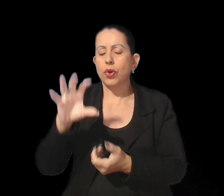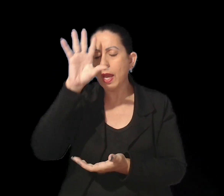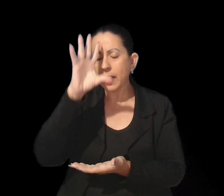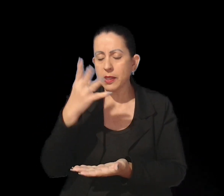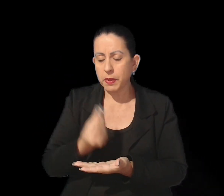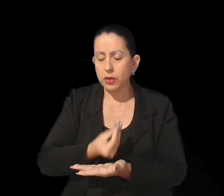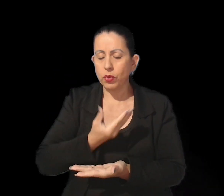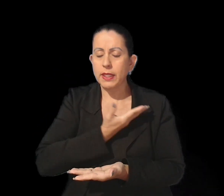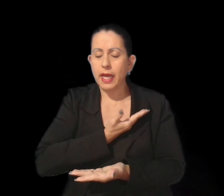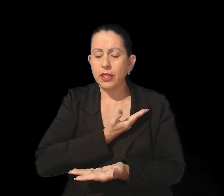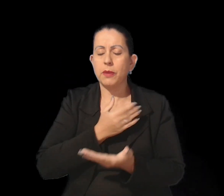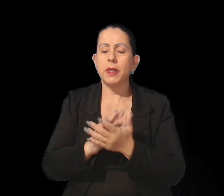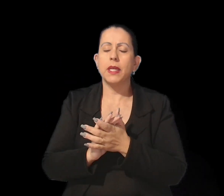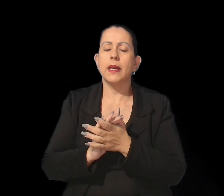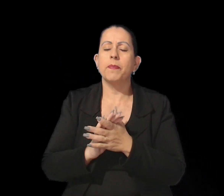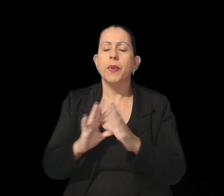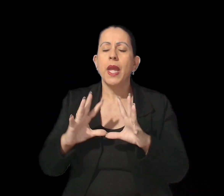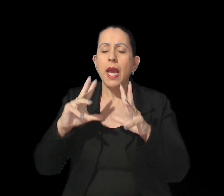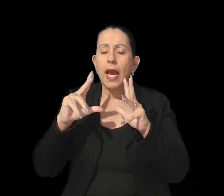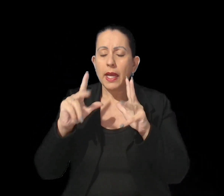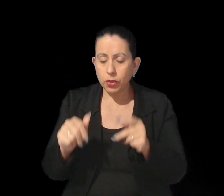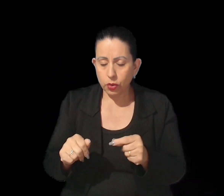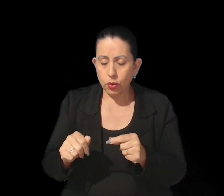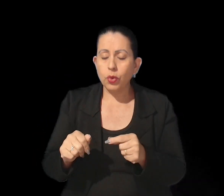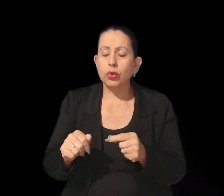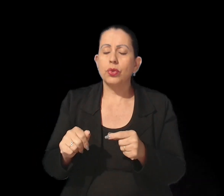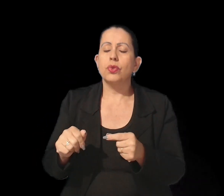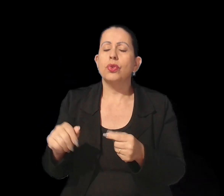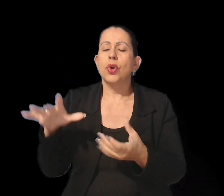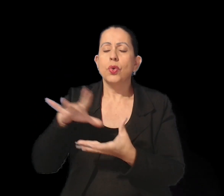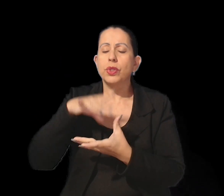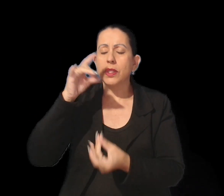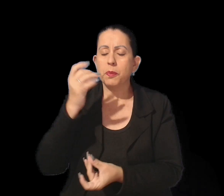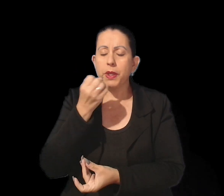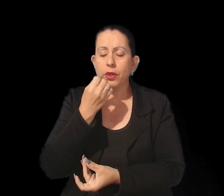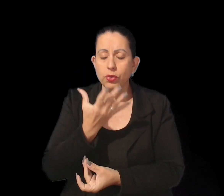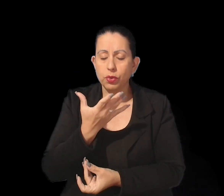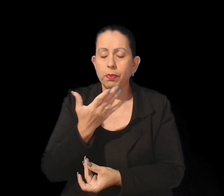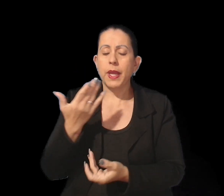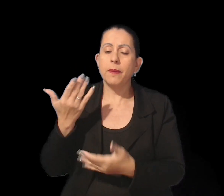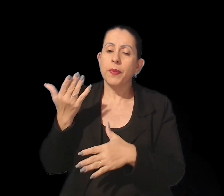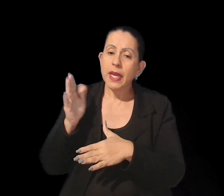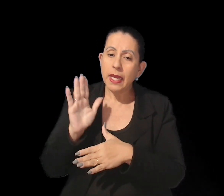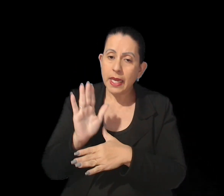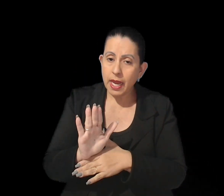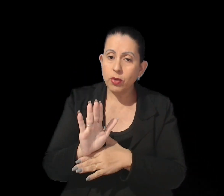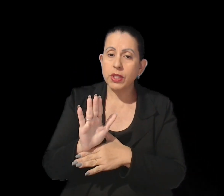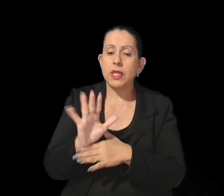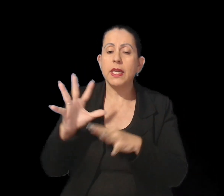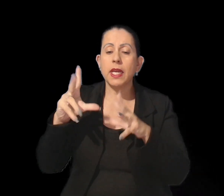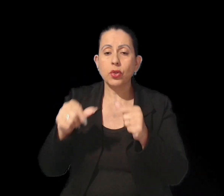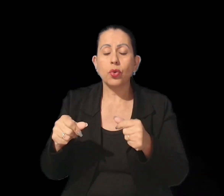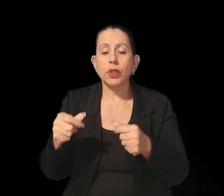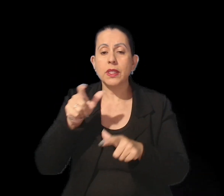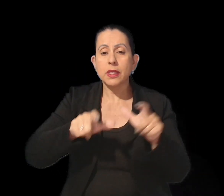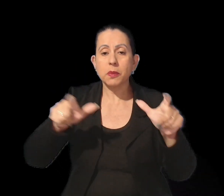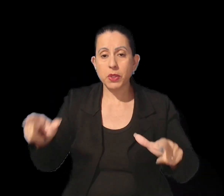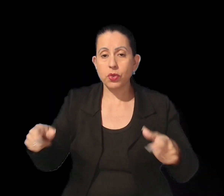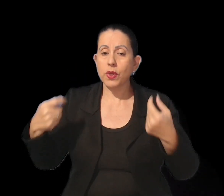a espiritualidade amiga, a todos os espíritos do bem, que auxilia todas as pessoas